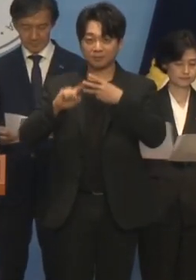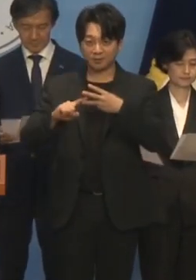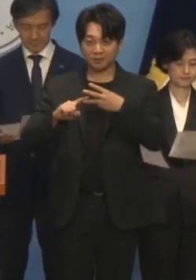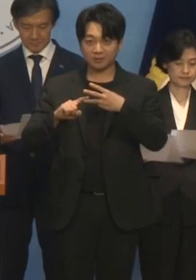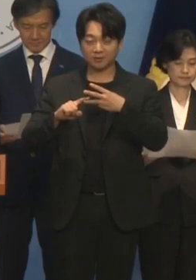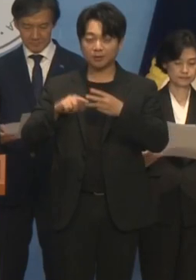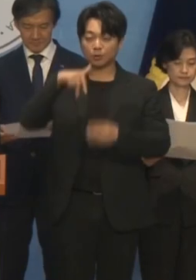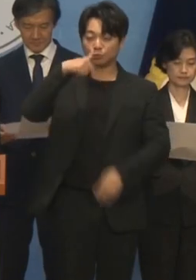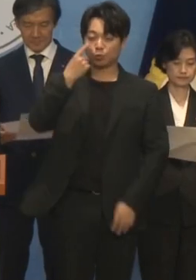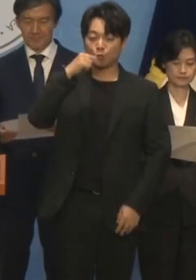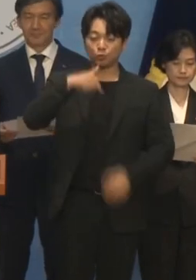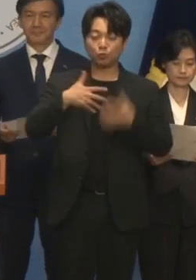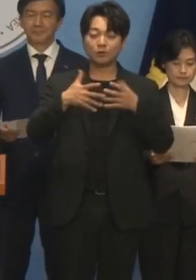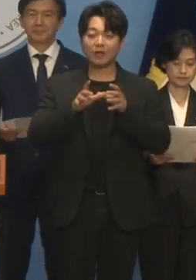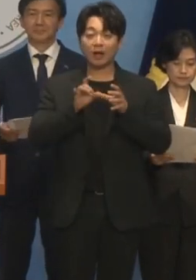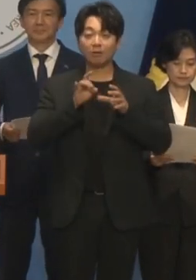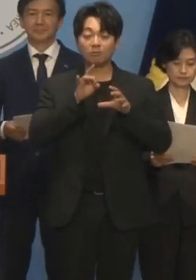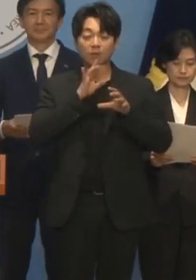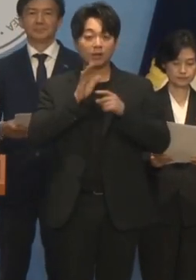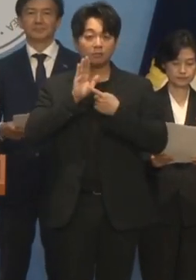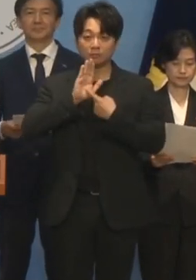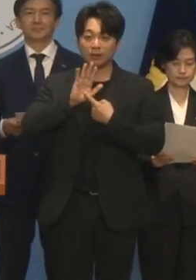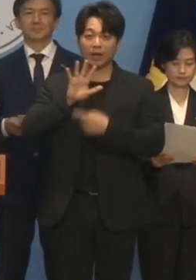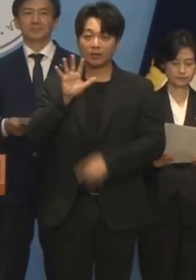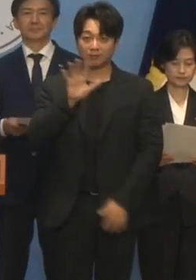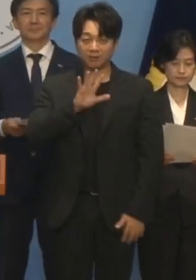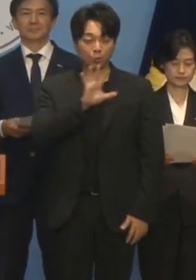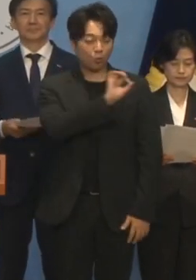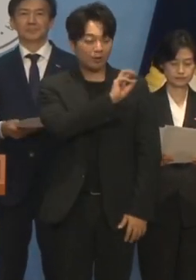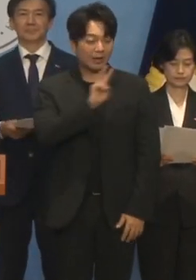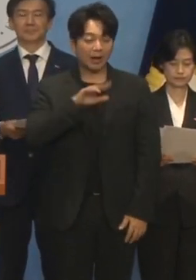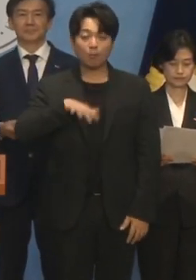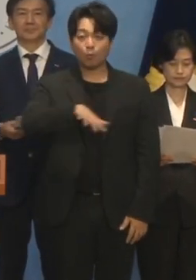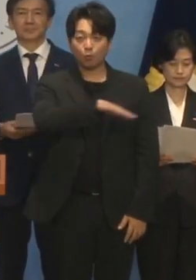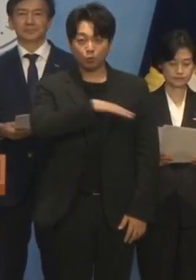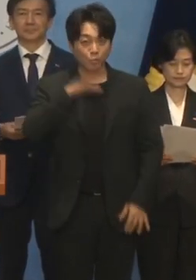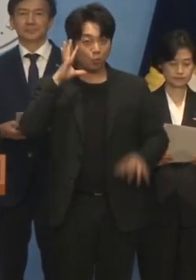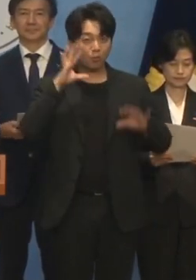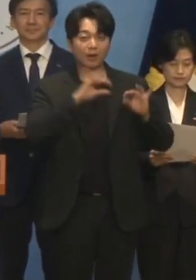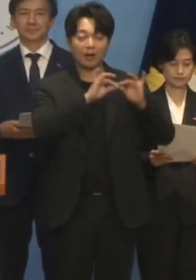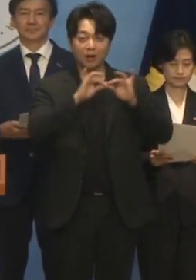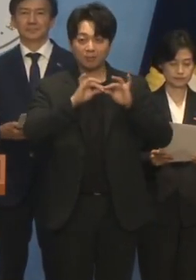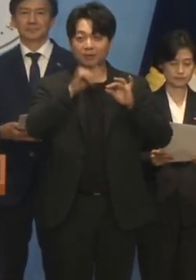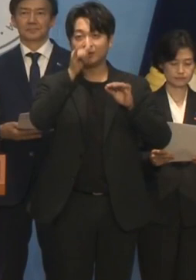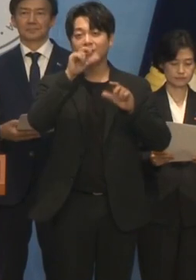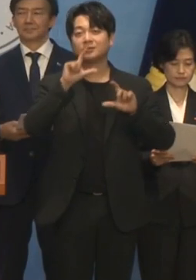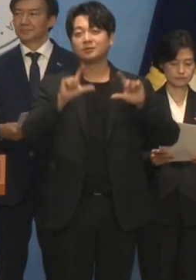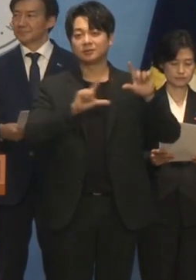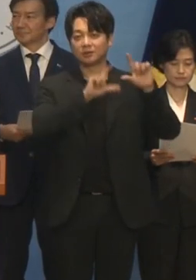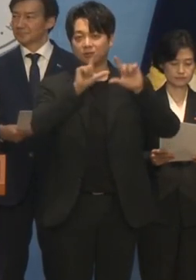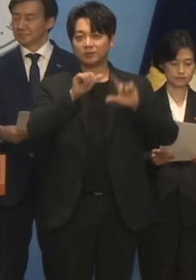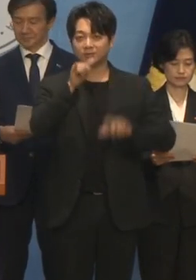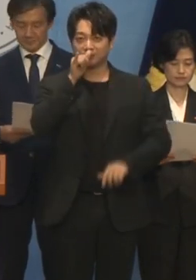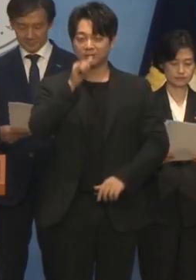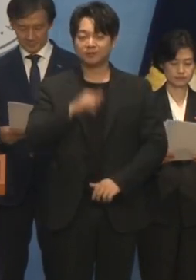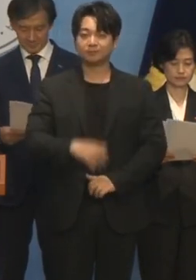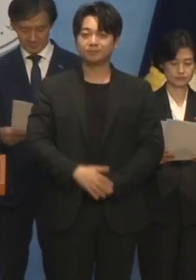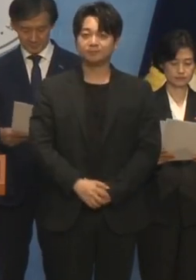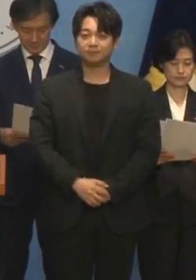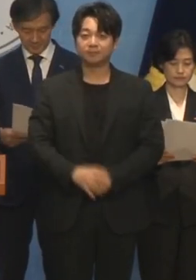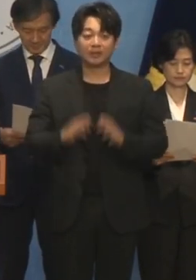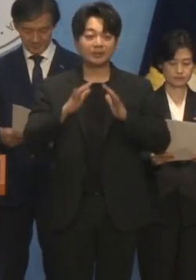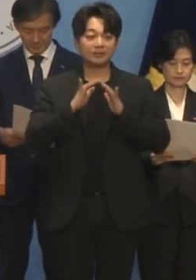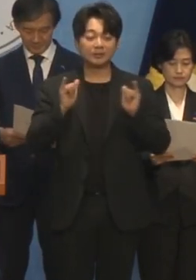아닙니다. 야당에서 널리 공감대가 형성된 사안입니다. 시민사회가 강력하게